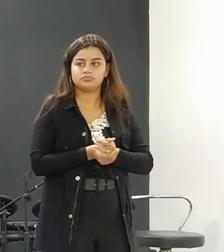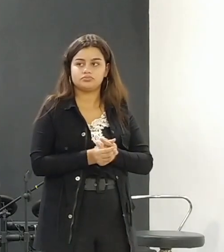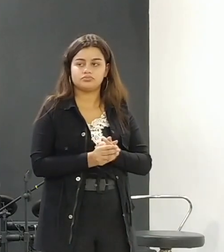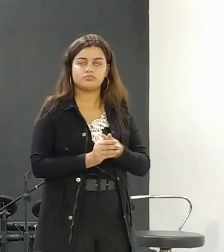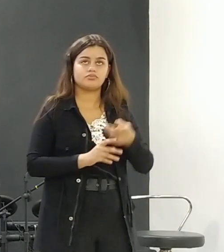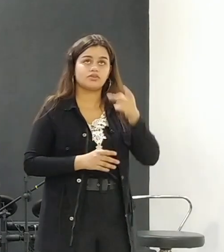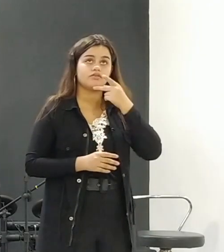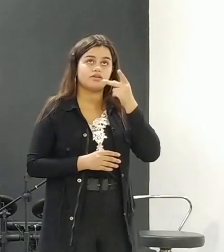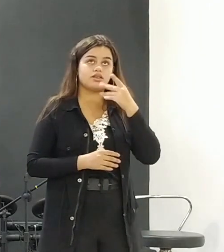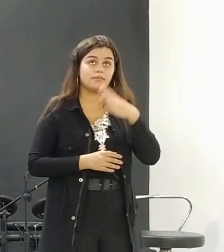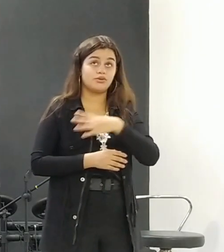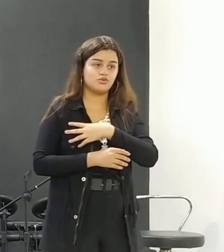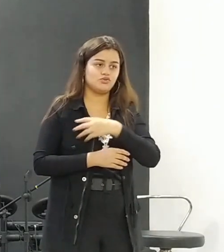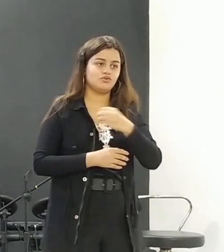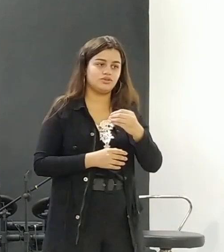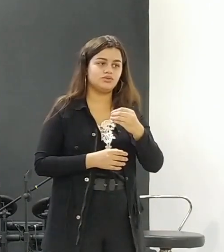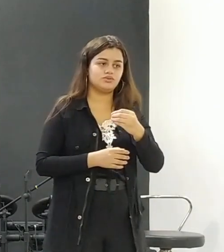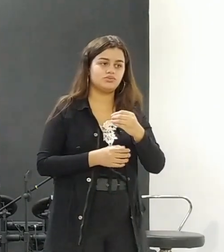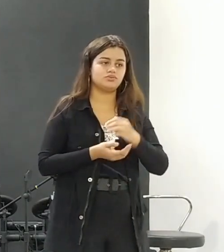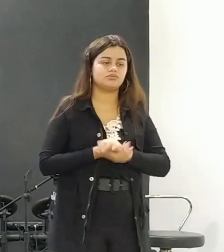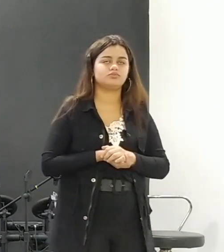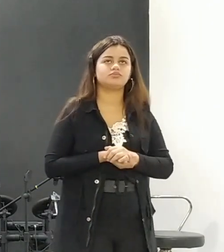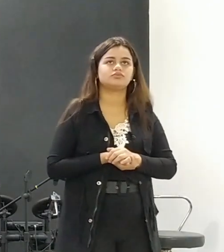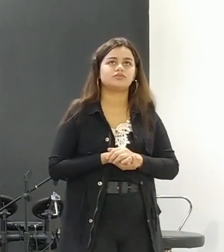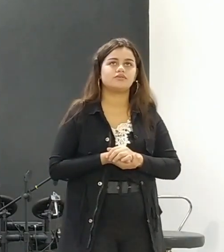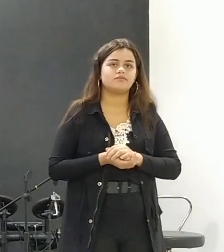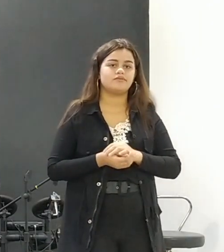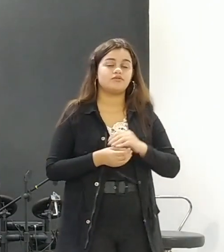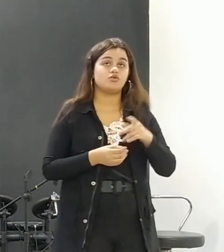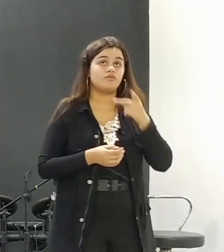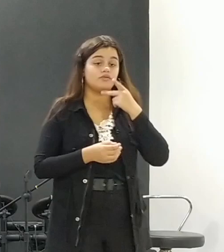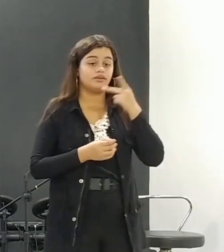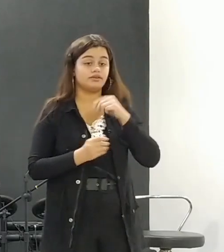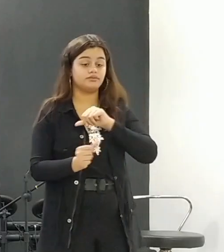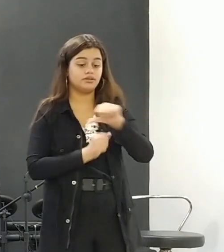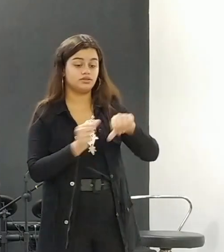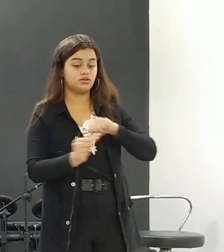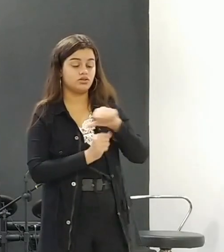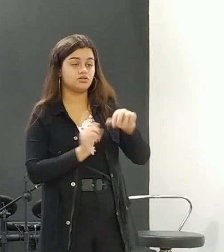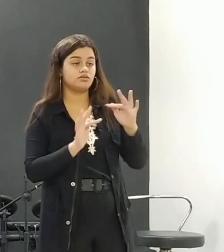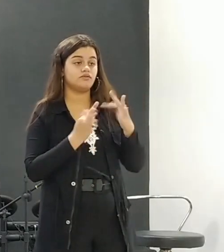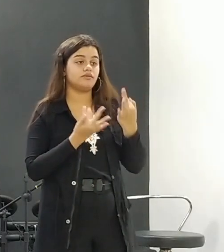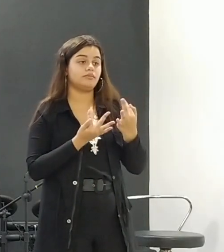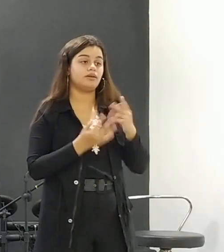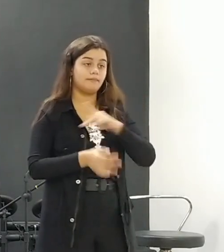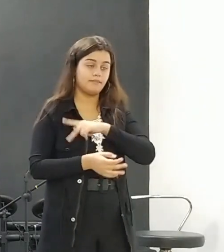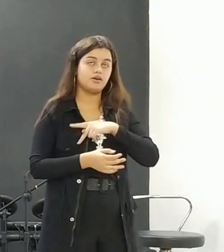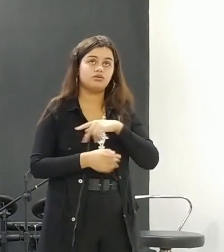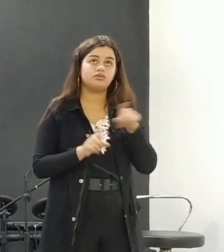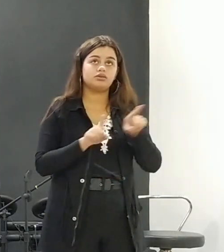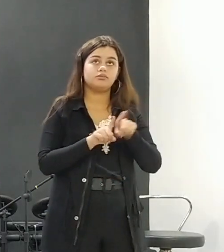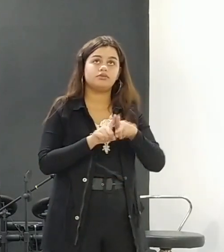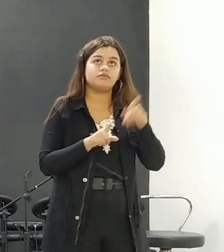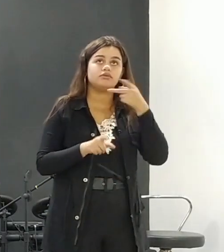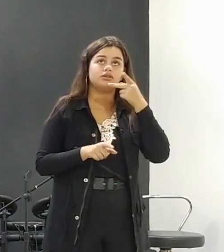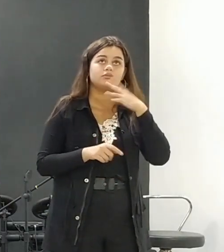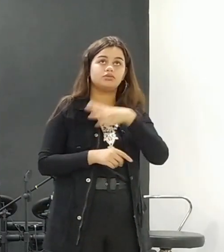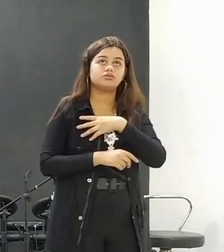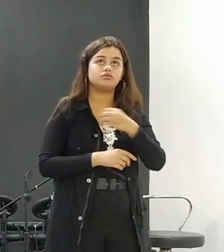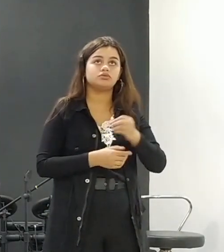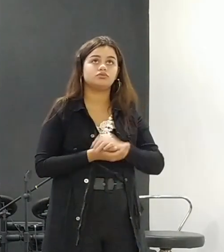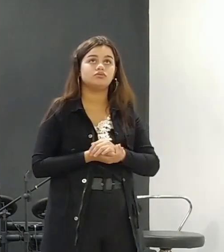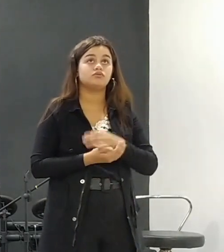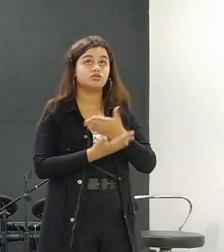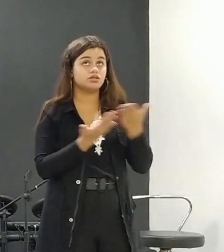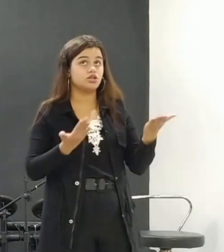Vai dizer para os filhos, porque como estamos falando da restauração da família, Paulo também tem palavra para os filhos. E ele diz: vós filhos,